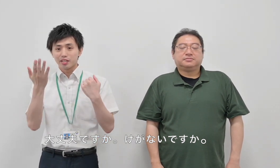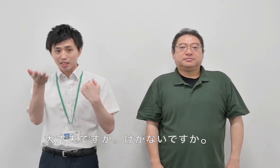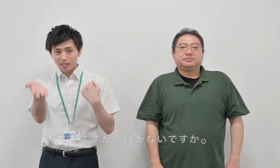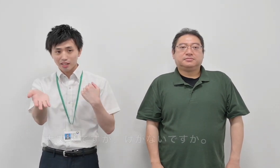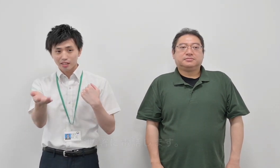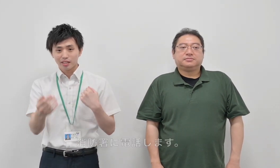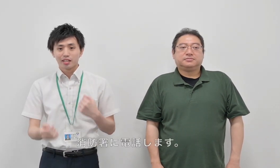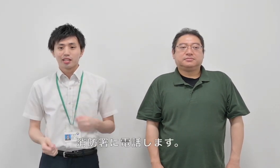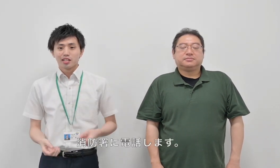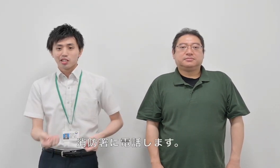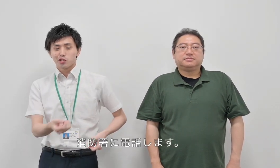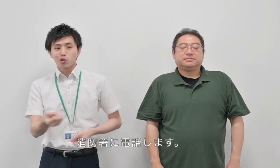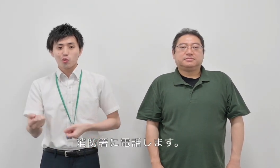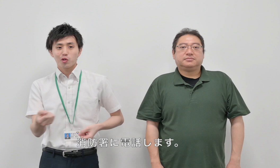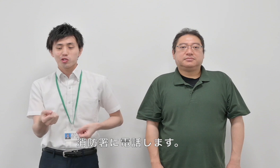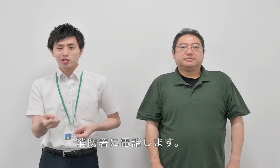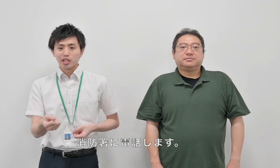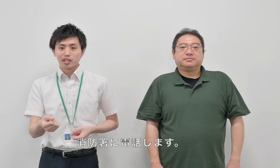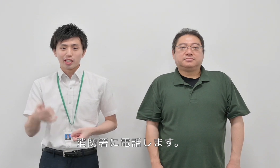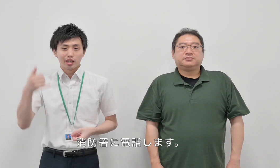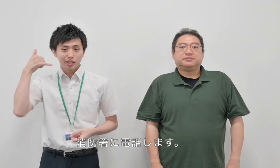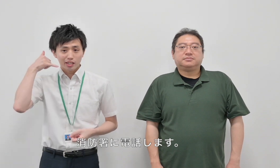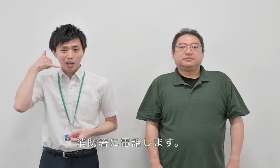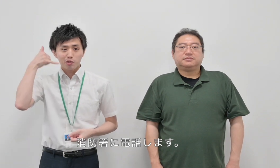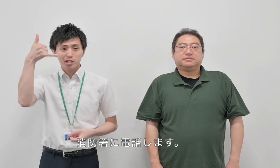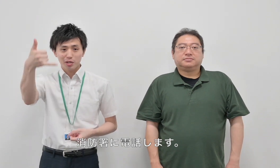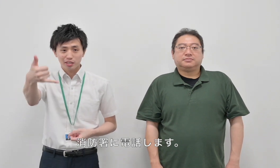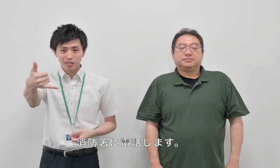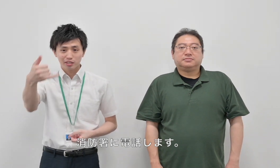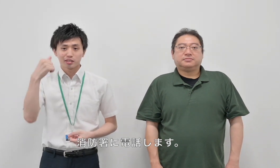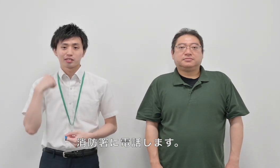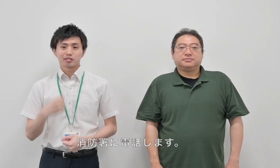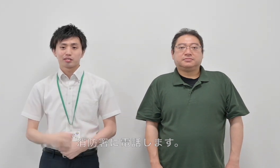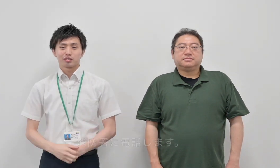か？消防署に電話します。